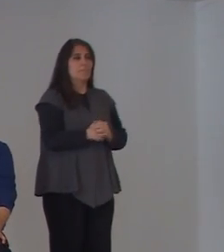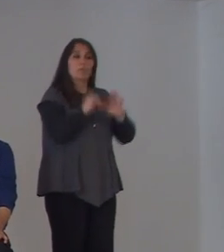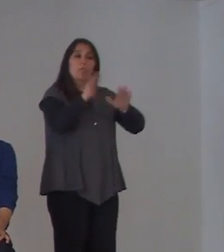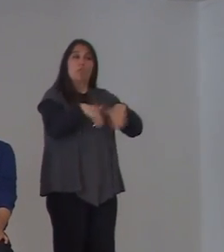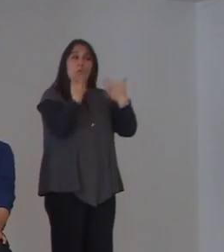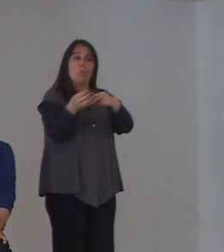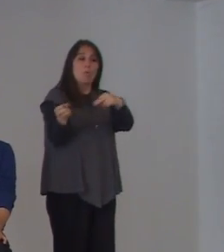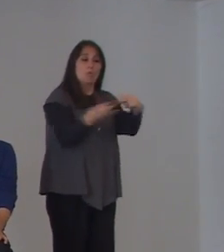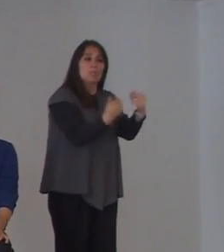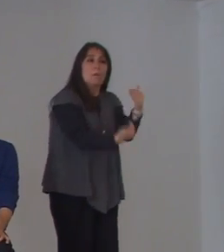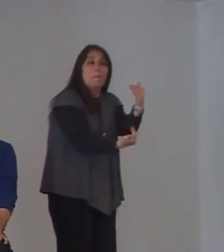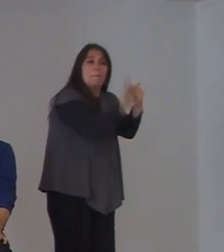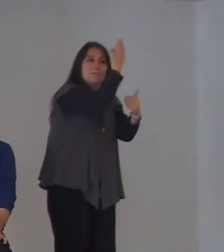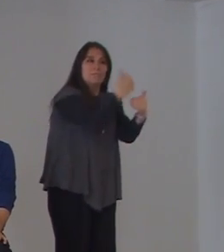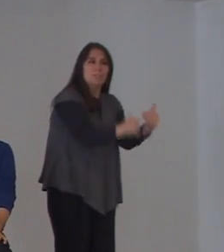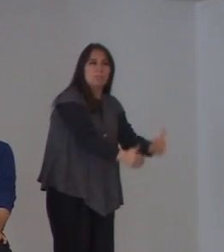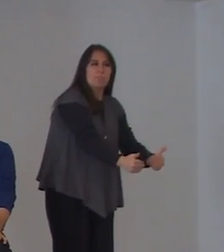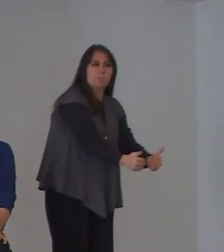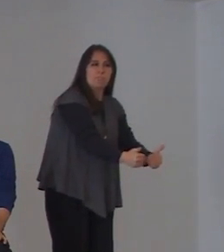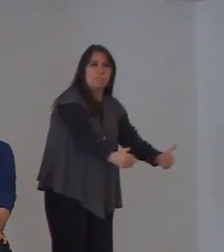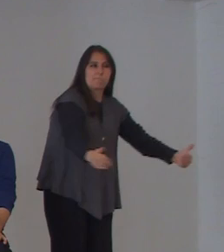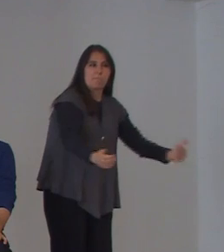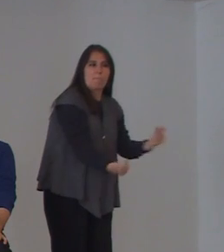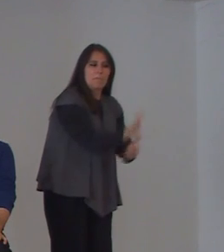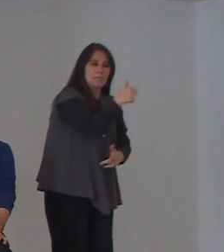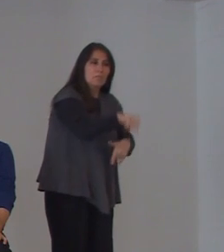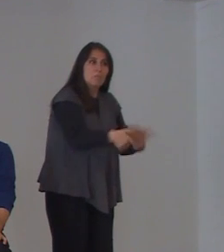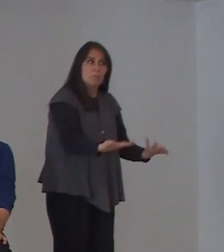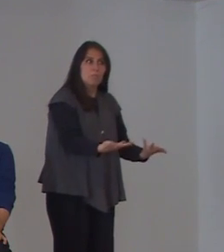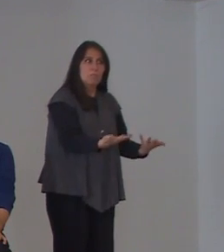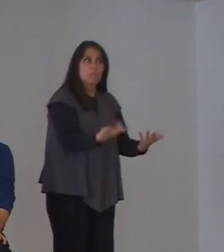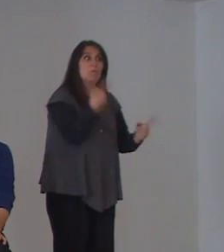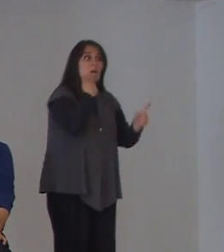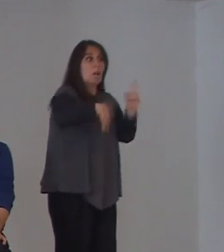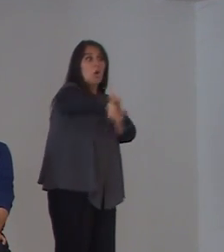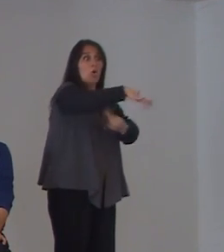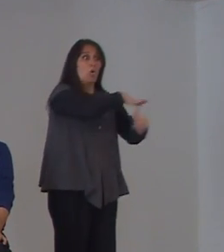esa educación inicial en un contexto de